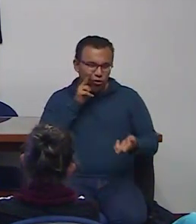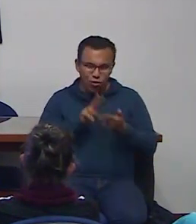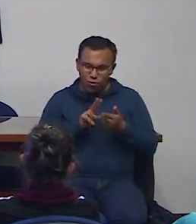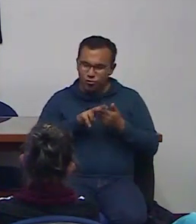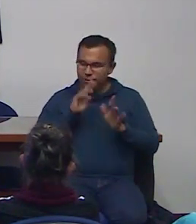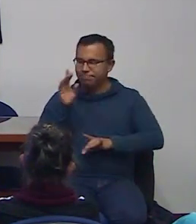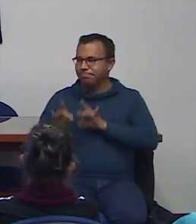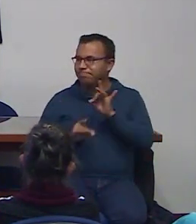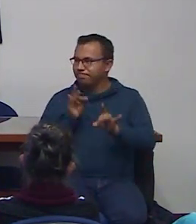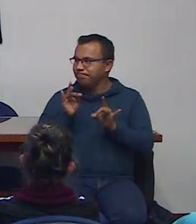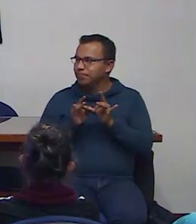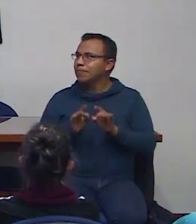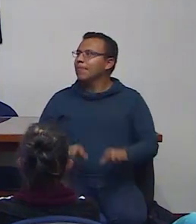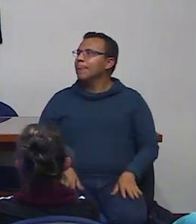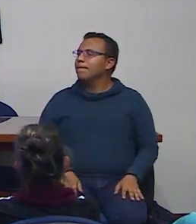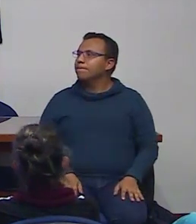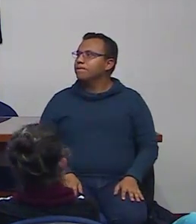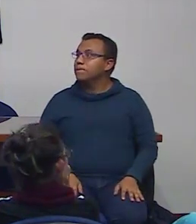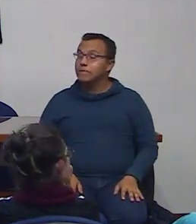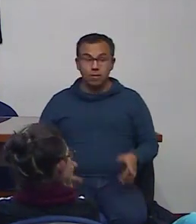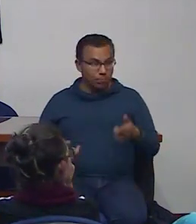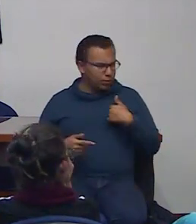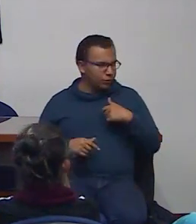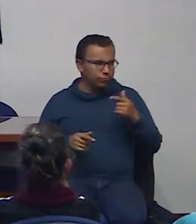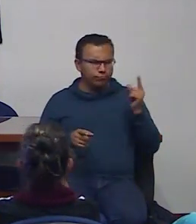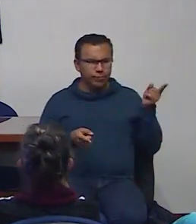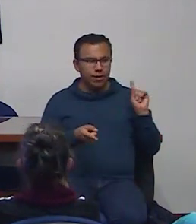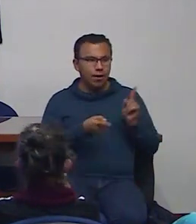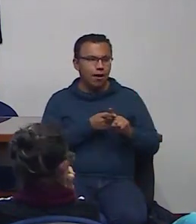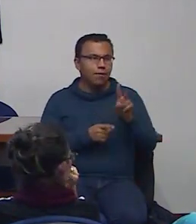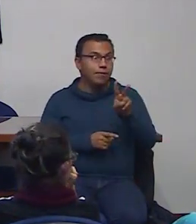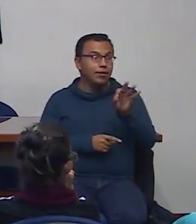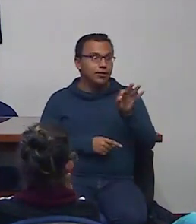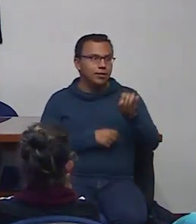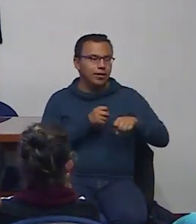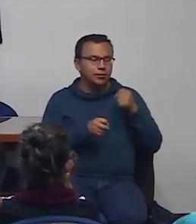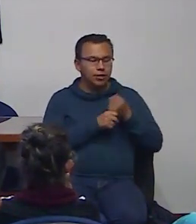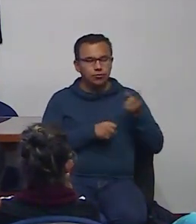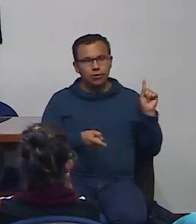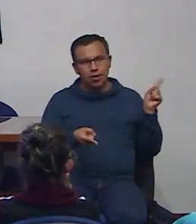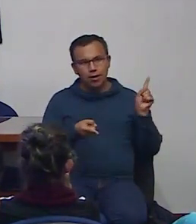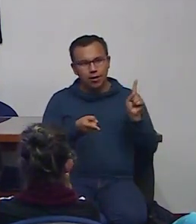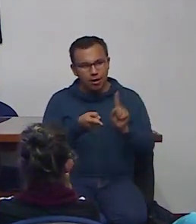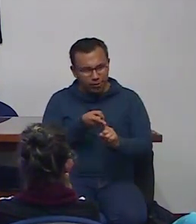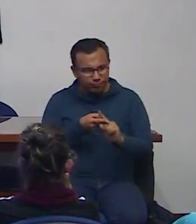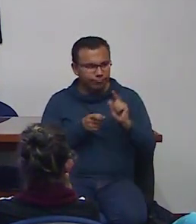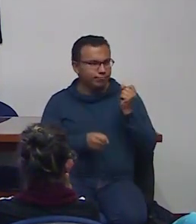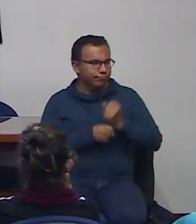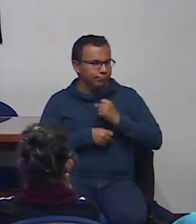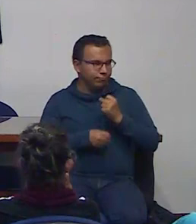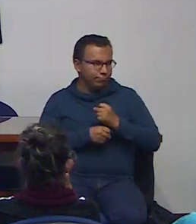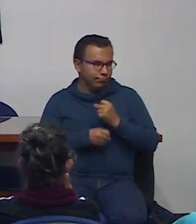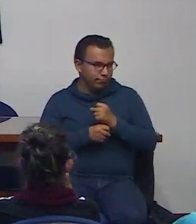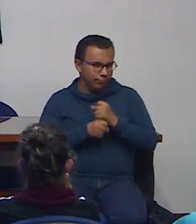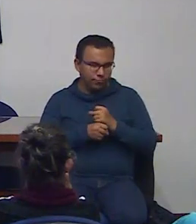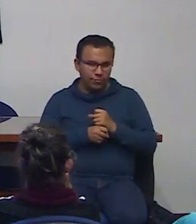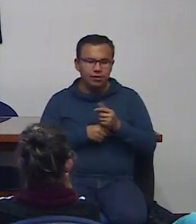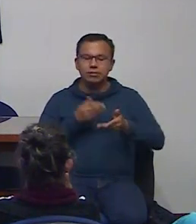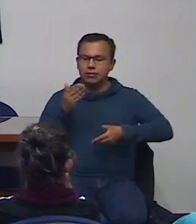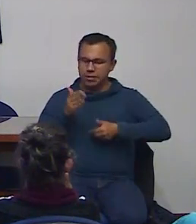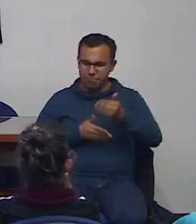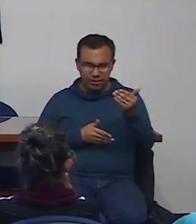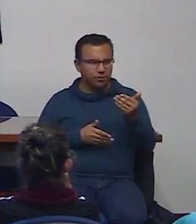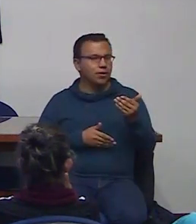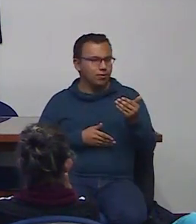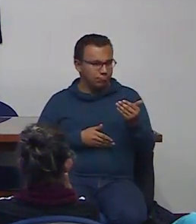Perfecto Bueno entonces pues yo me involucré con esto hace 23 años y y empecé a